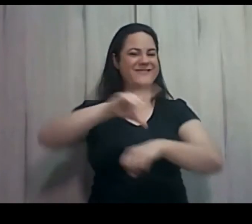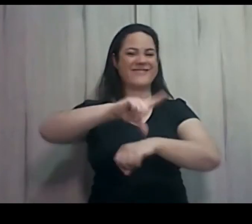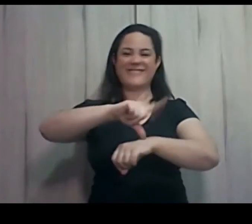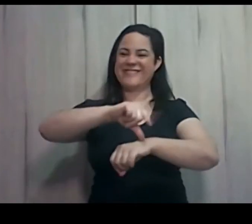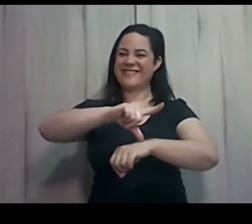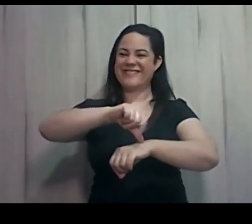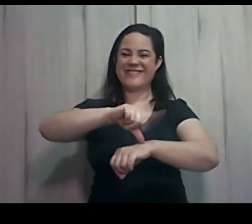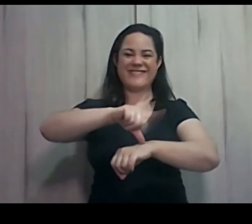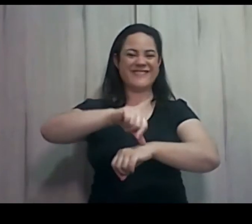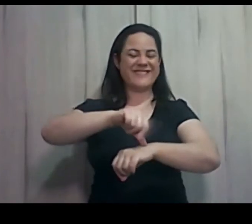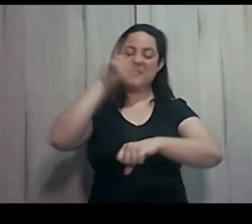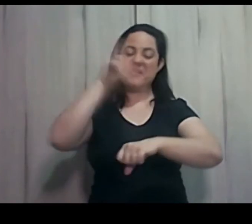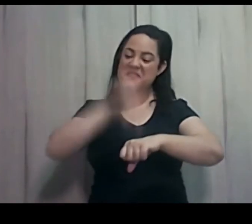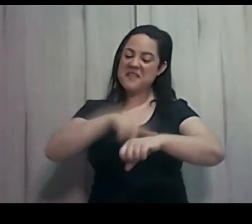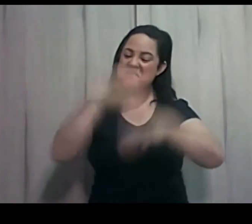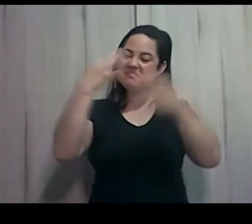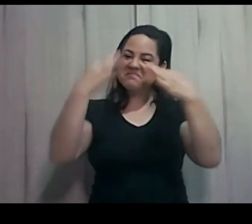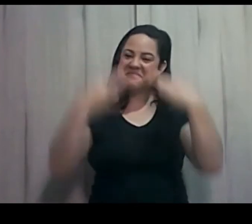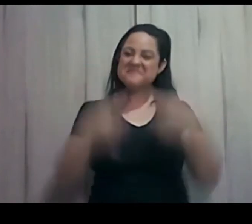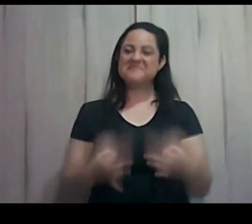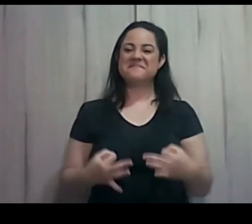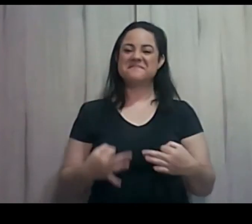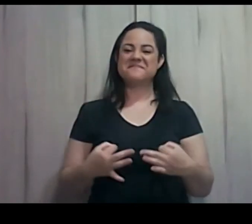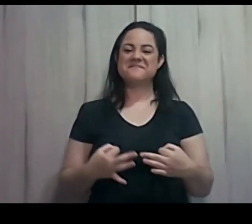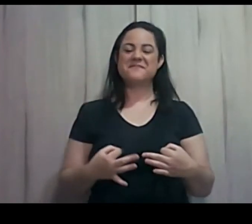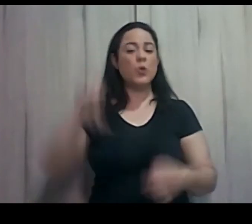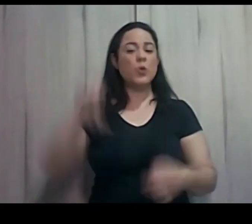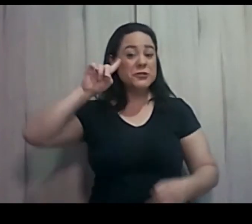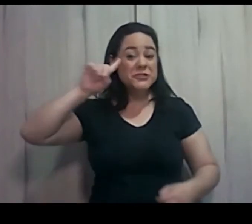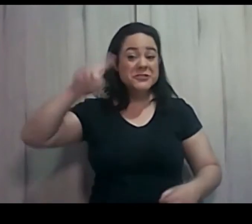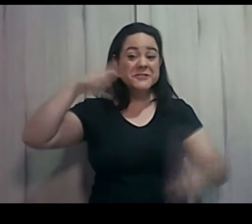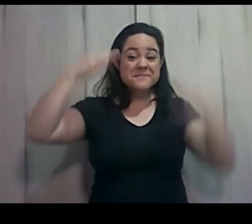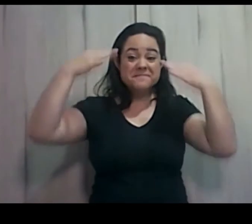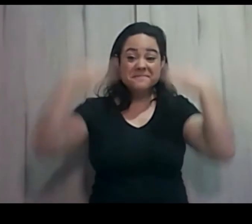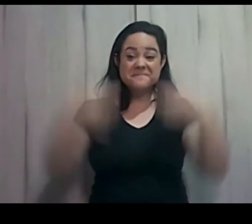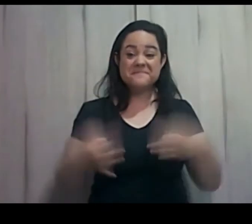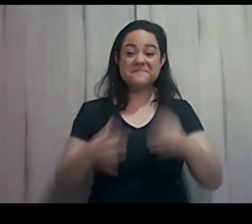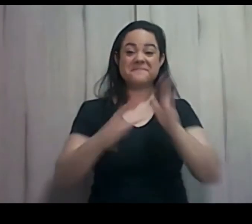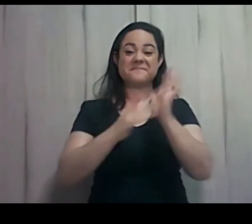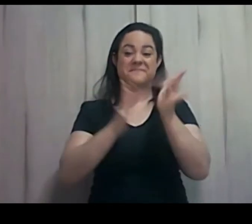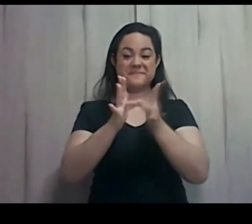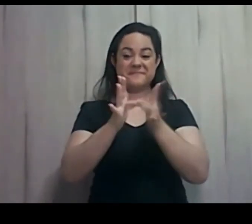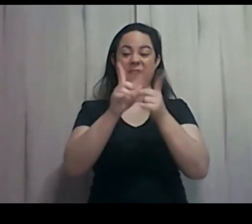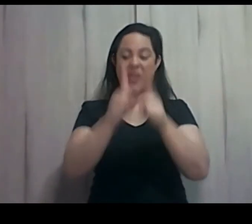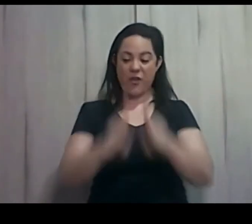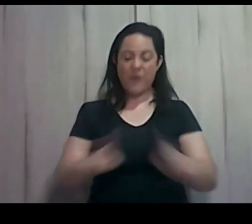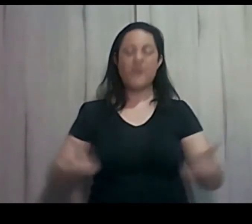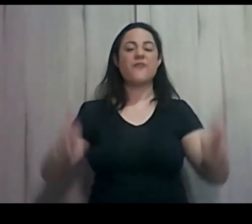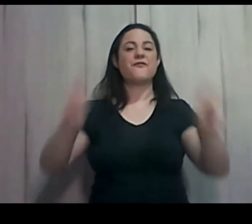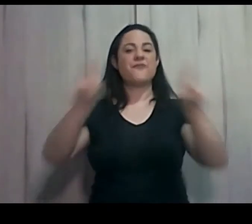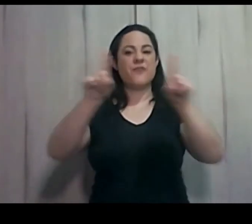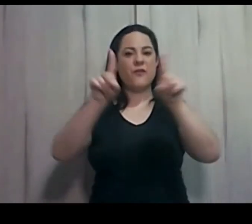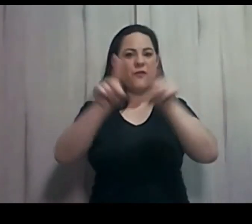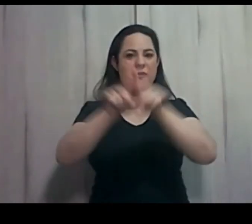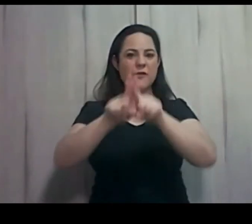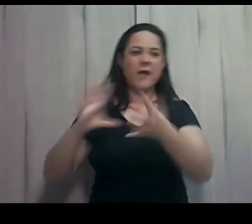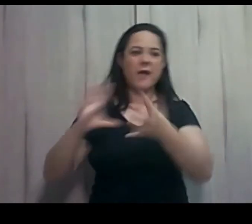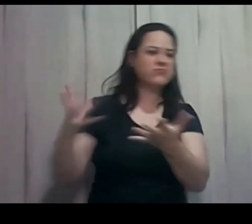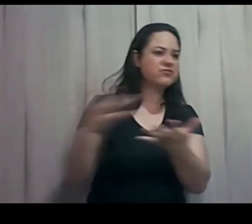No momento exato, no dia exato, Jesus voltará para redimir todos os que